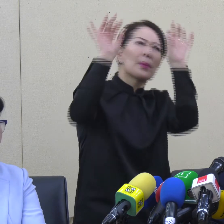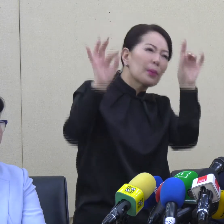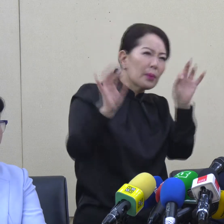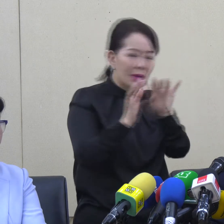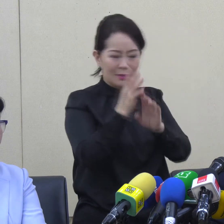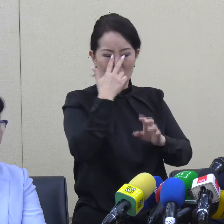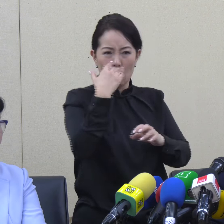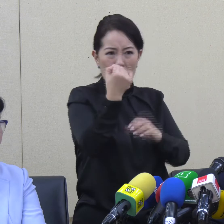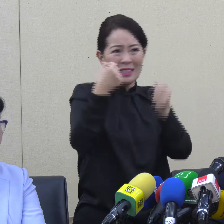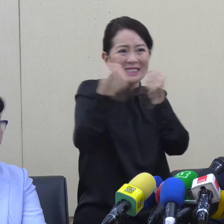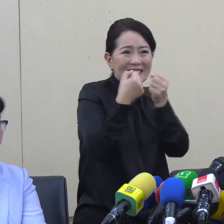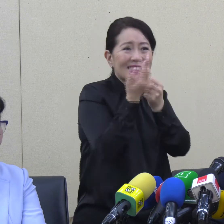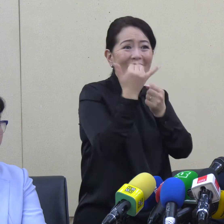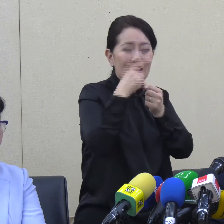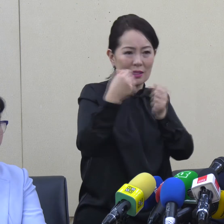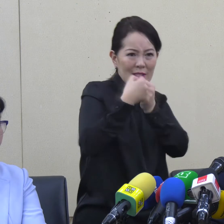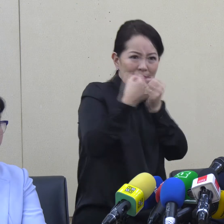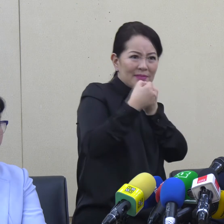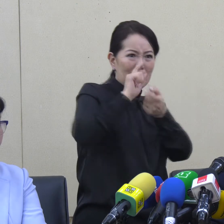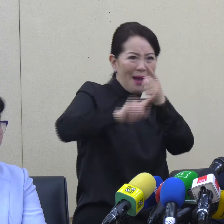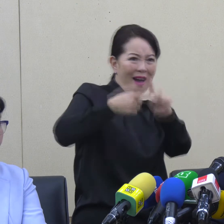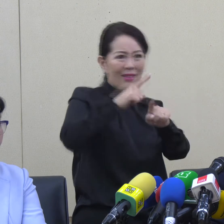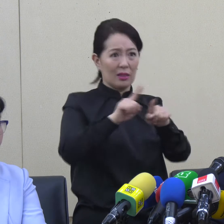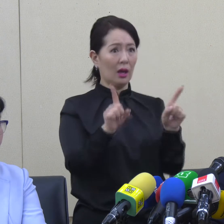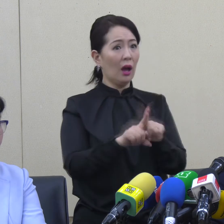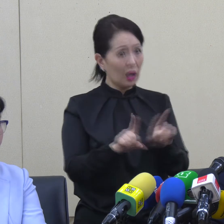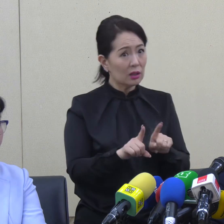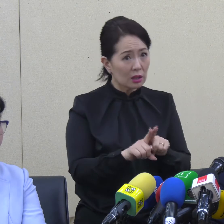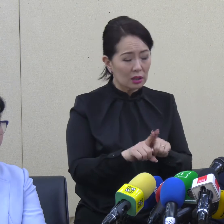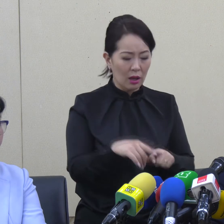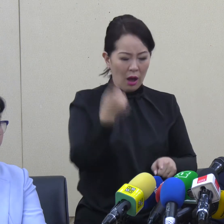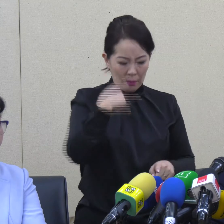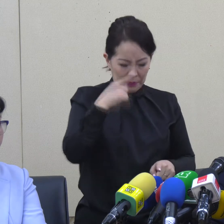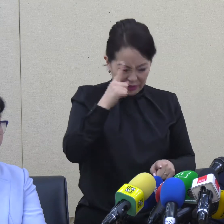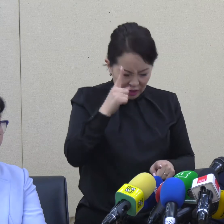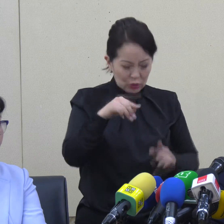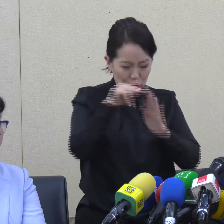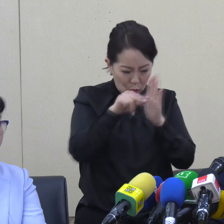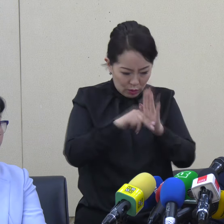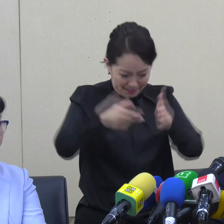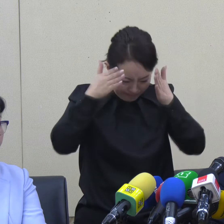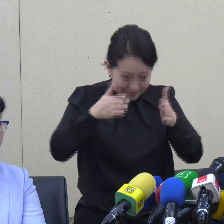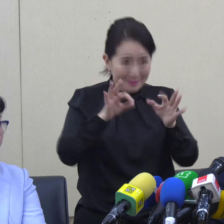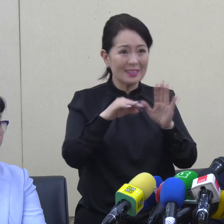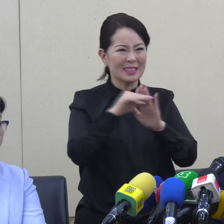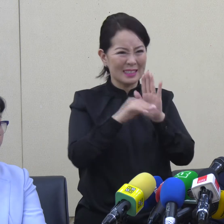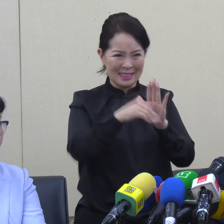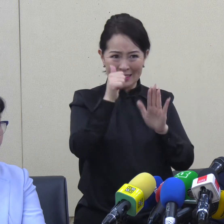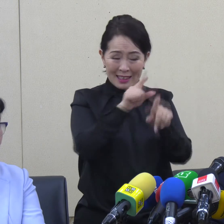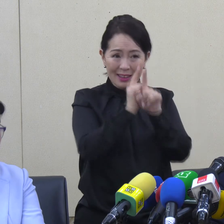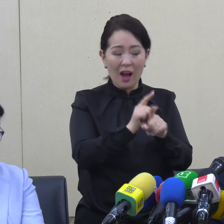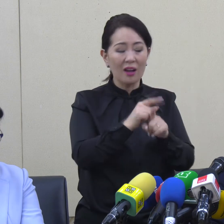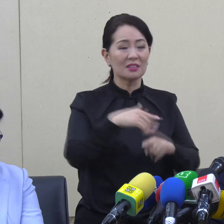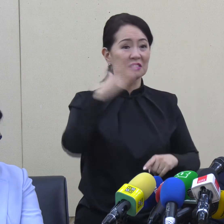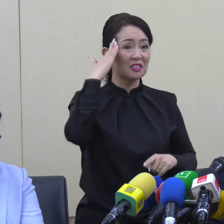дайснуудтай тэмцэж байна. Тэ? Байлдаан гэсэн үг шүү дээ. Тэгэхээр хамгийн дэг журам сахилга баттай айрын бол ялалт байгуулах